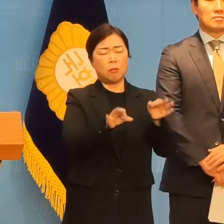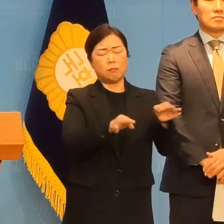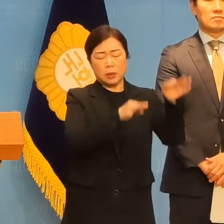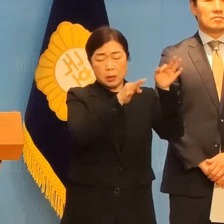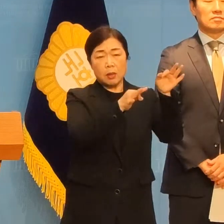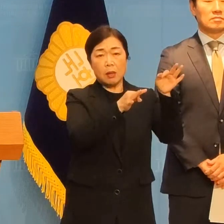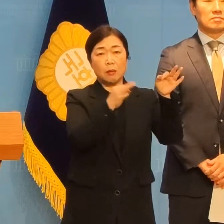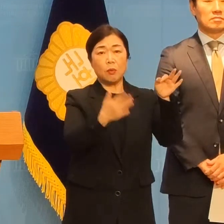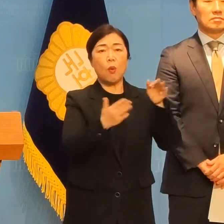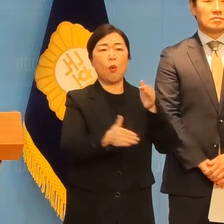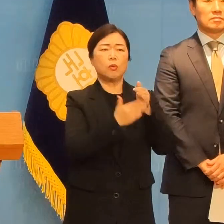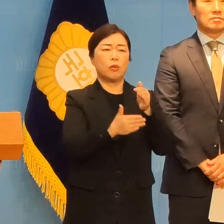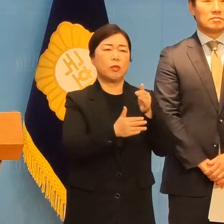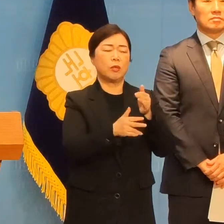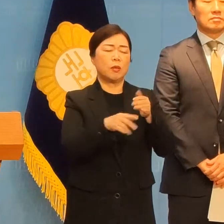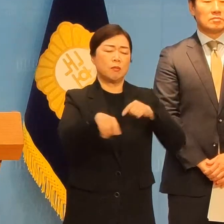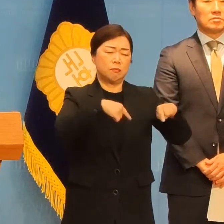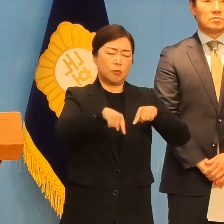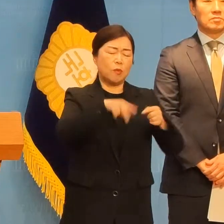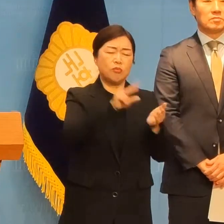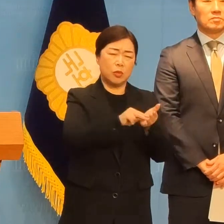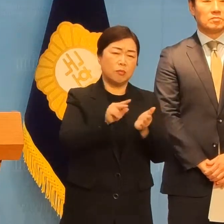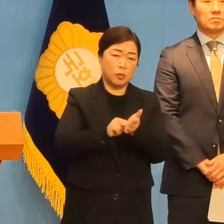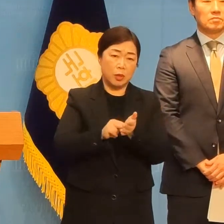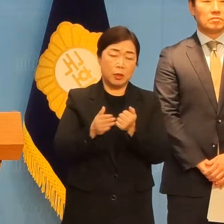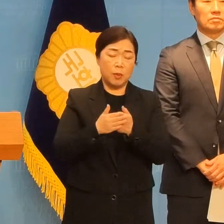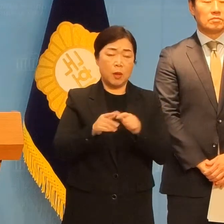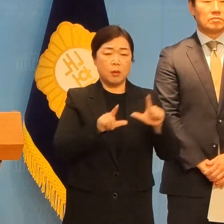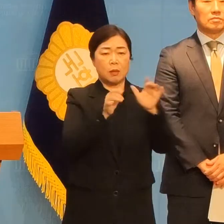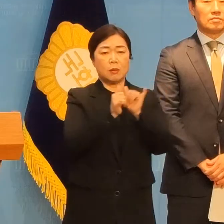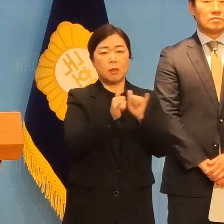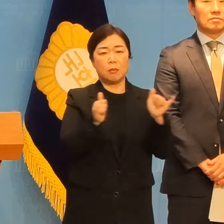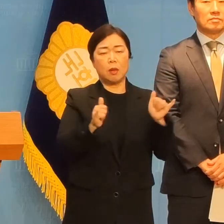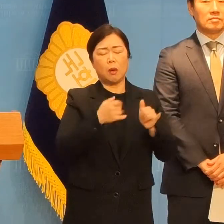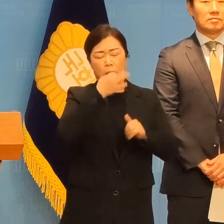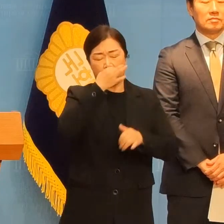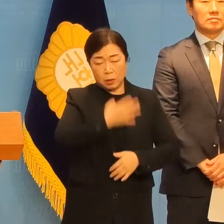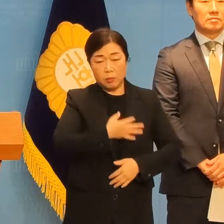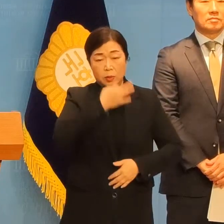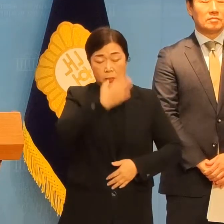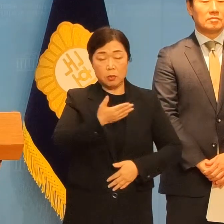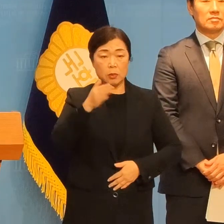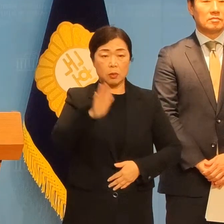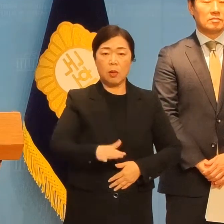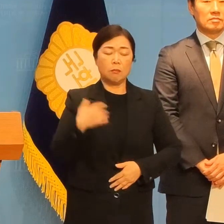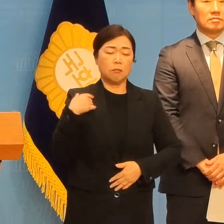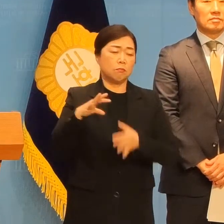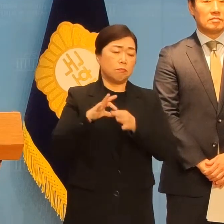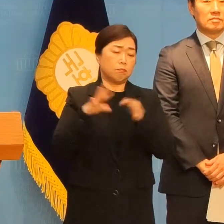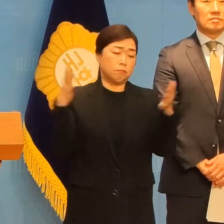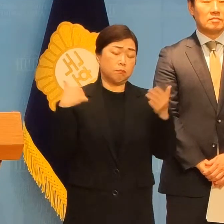대책으로 서민들의 주거 사다리가 무너지는데도 천진난만하기 그지없는 무대책 총리